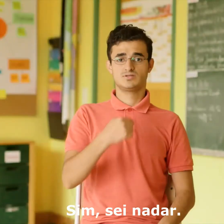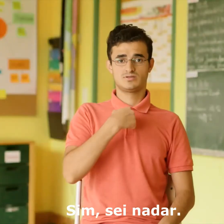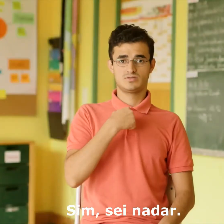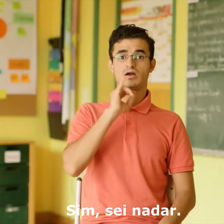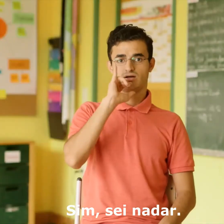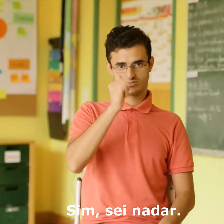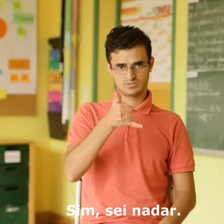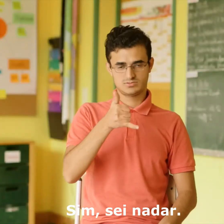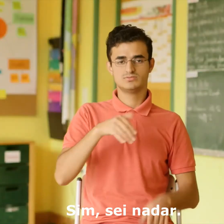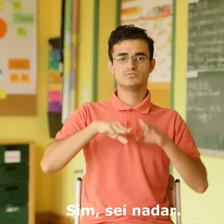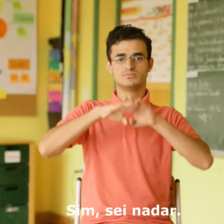Eu, sim, sei nadar.